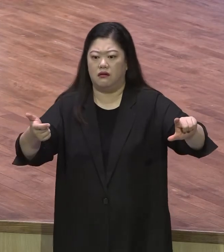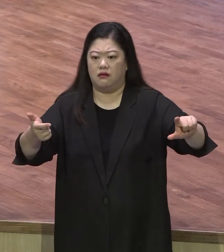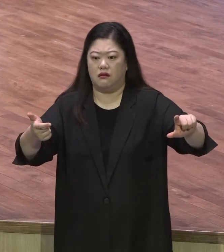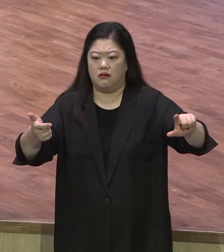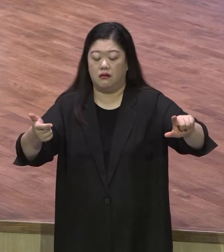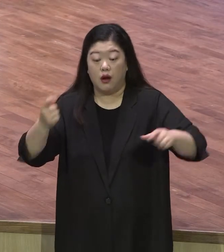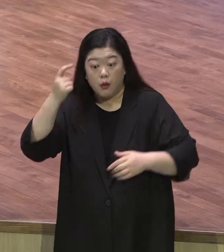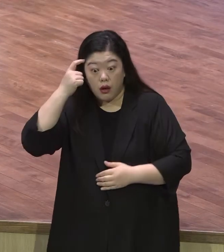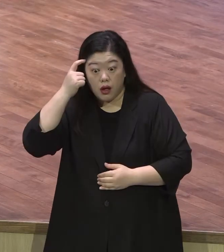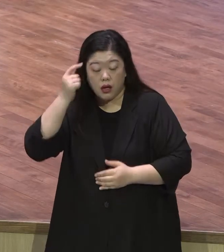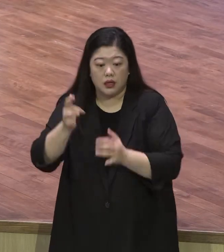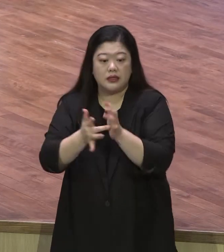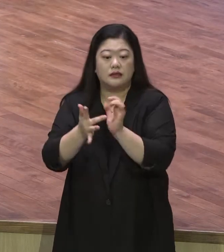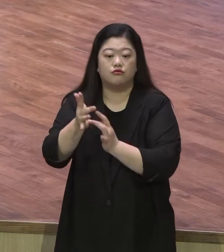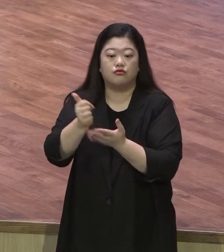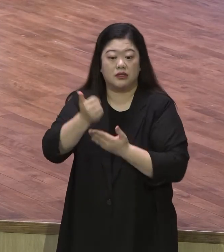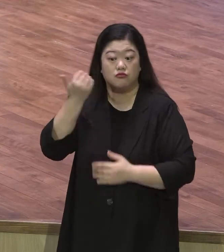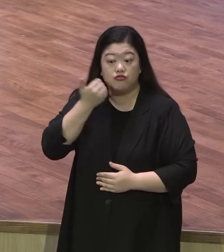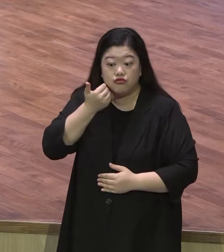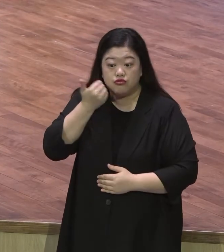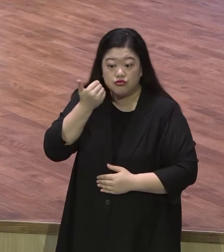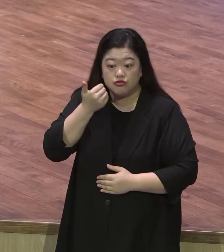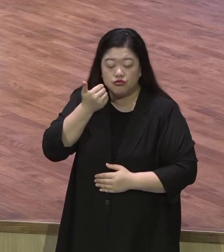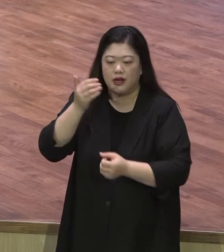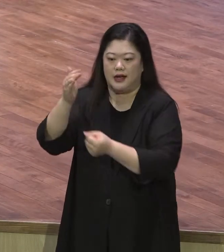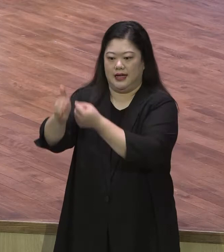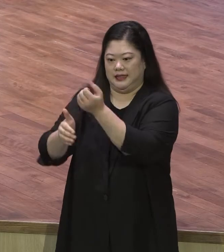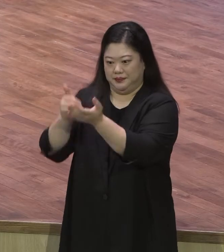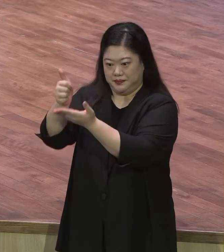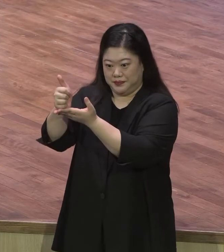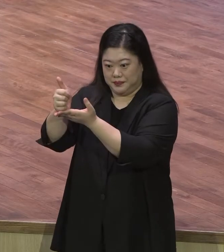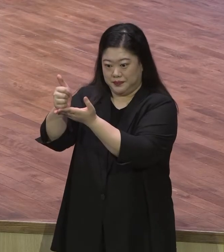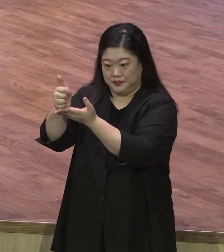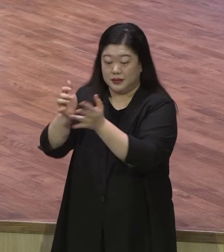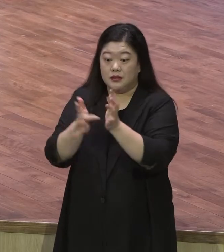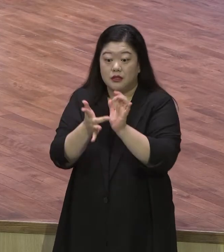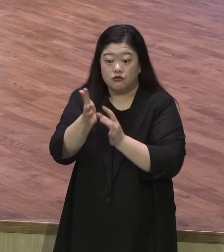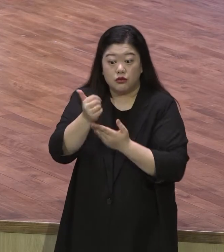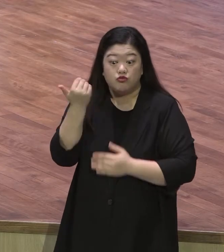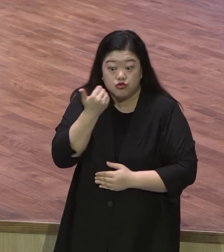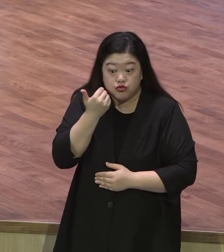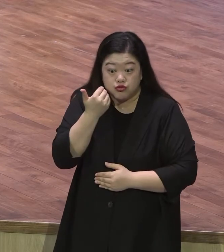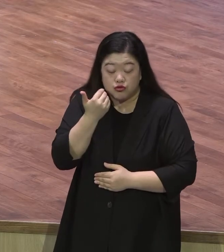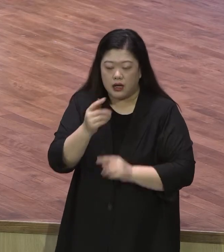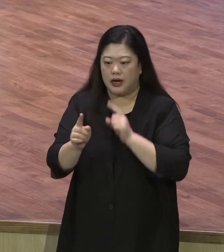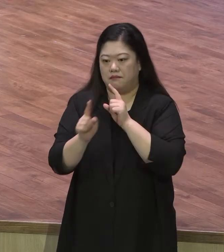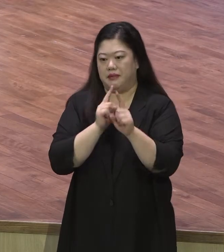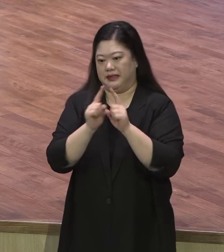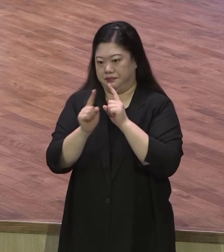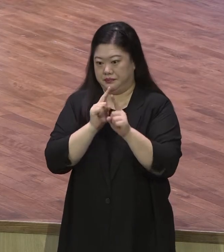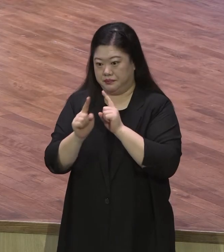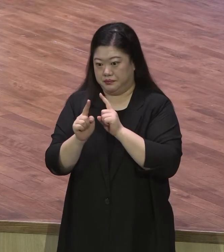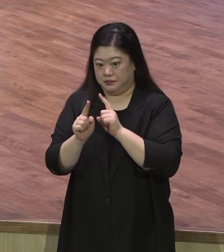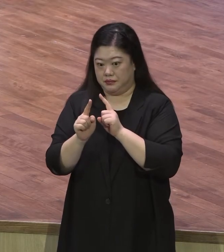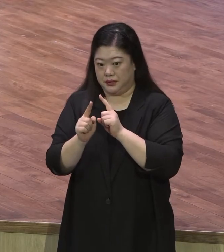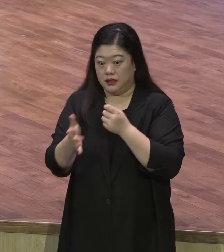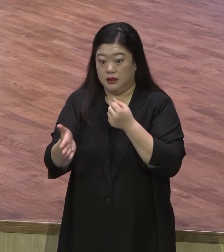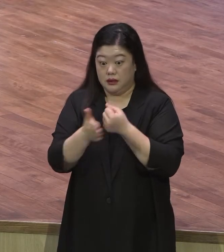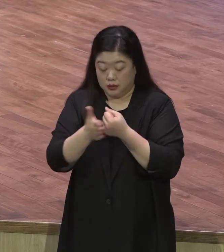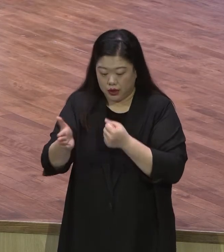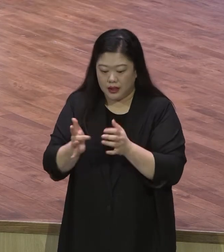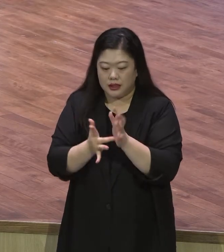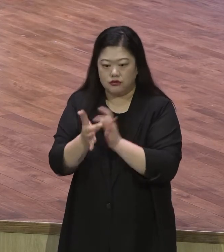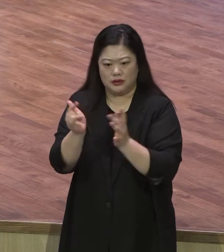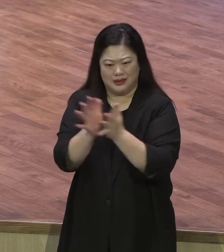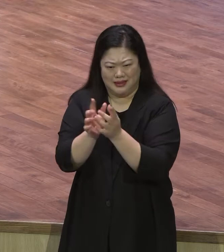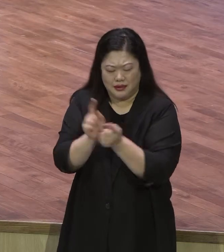예수님이 누구십니까? 하나님이십니다. 그러니까 석의관 가르침들하고